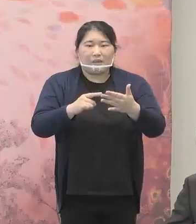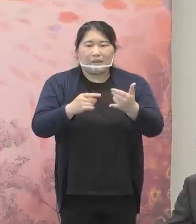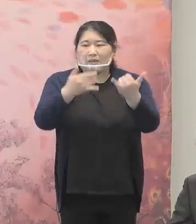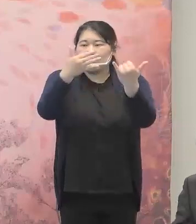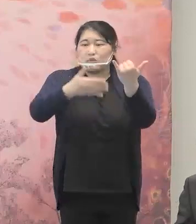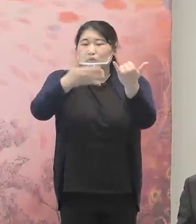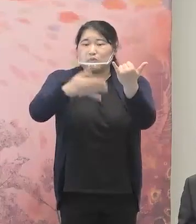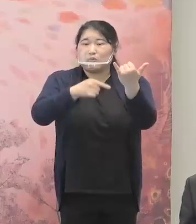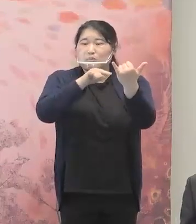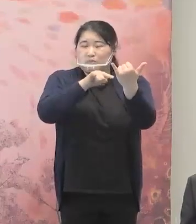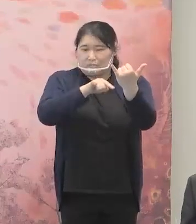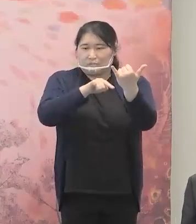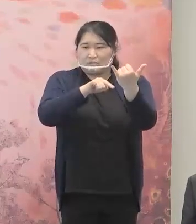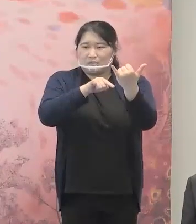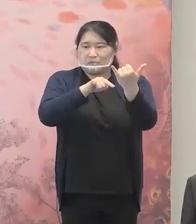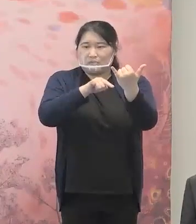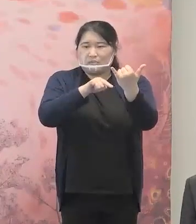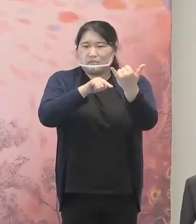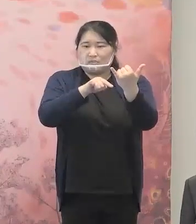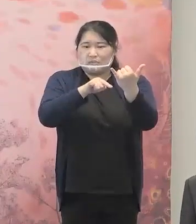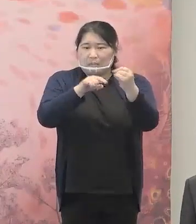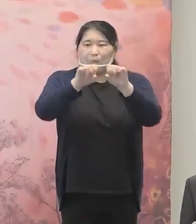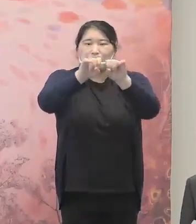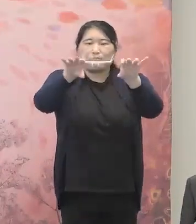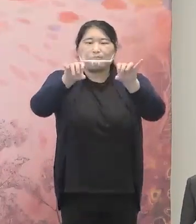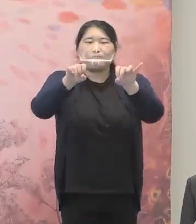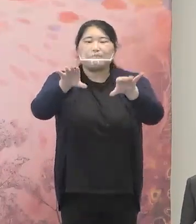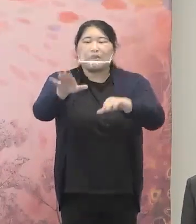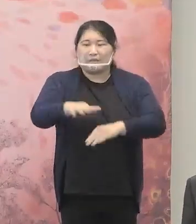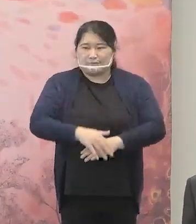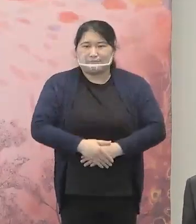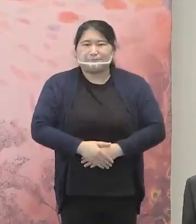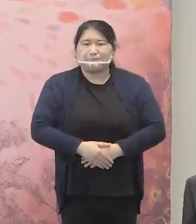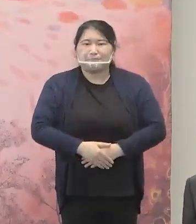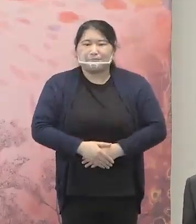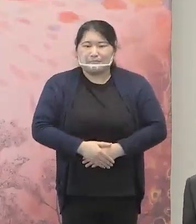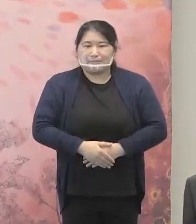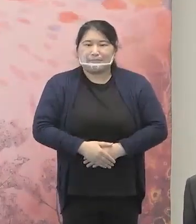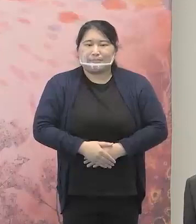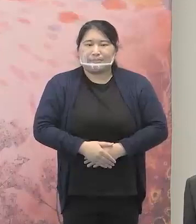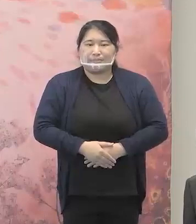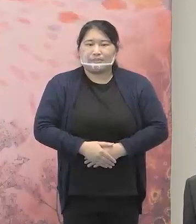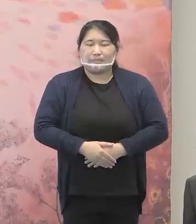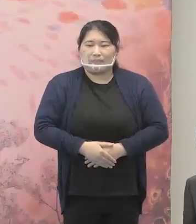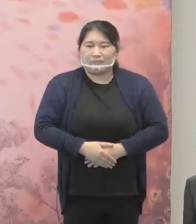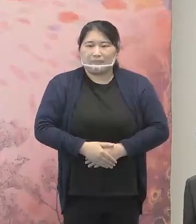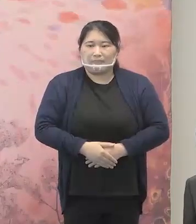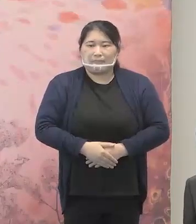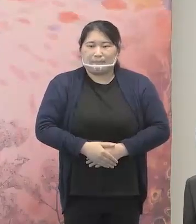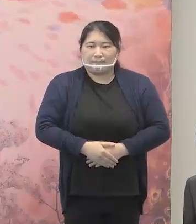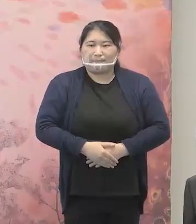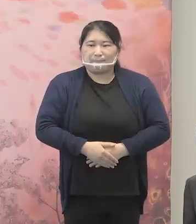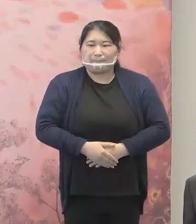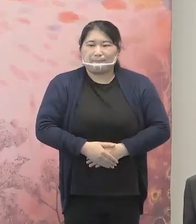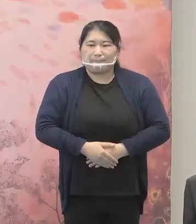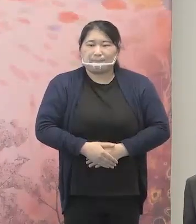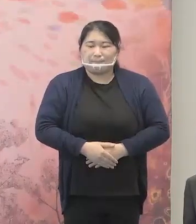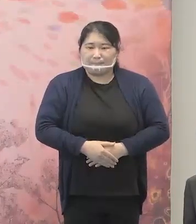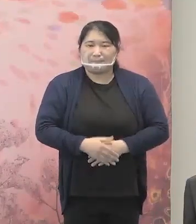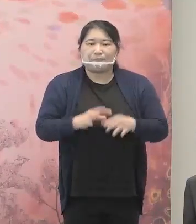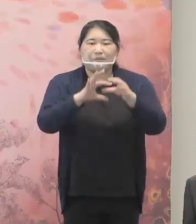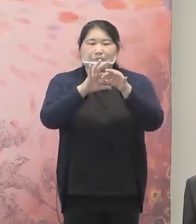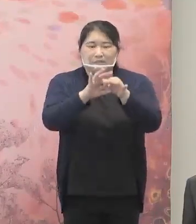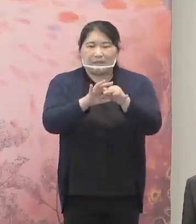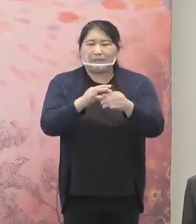を活用して、公開するということで、ダブルトラックという形でのメディアミックスの放送という